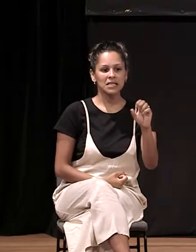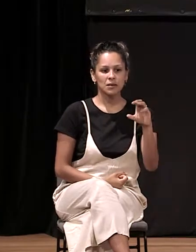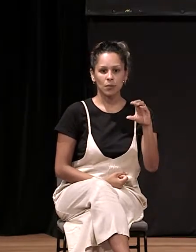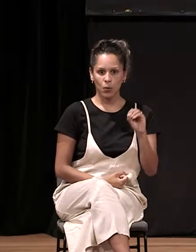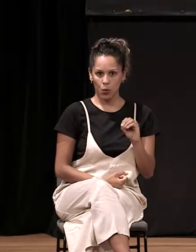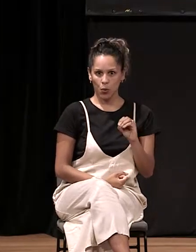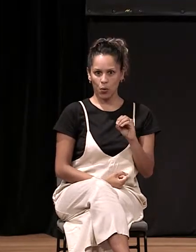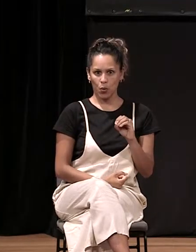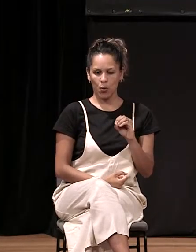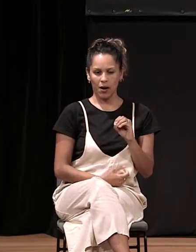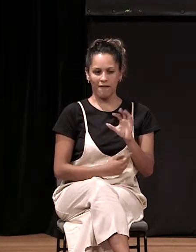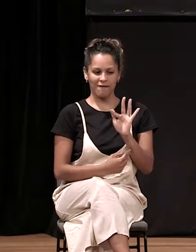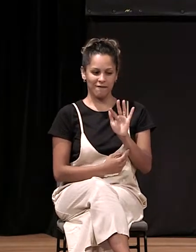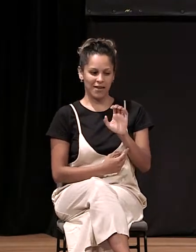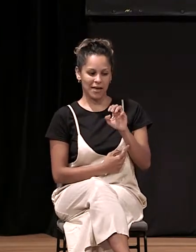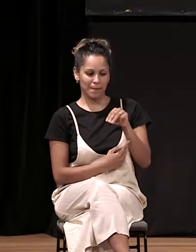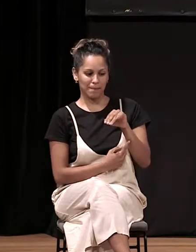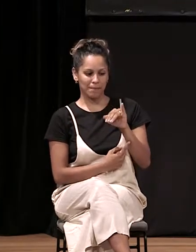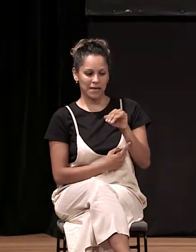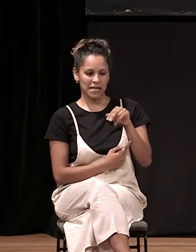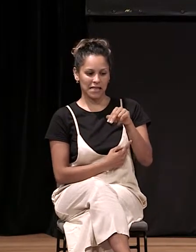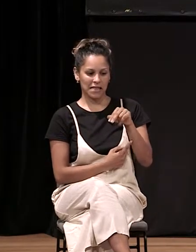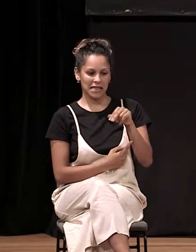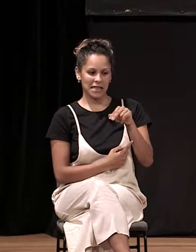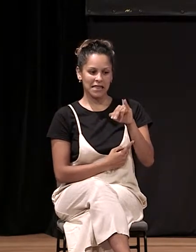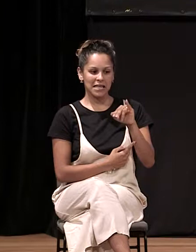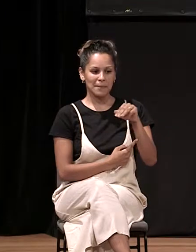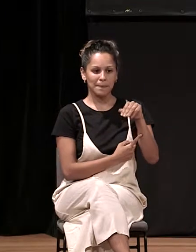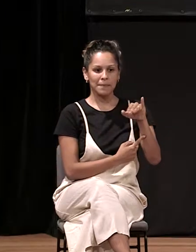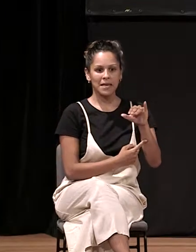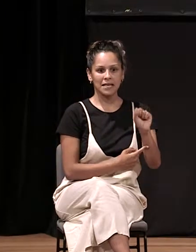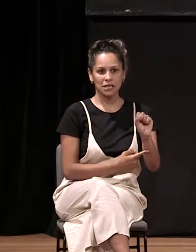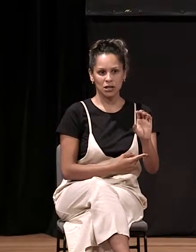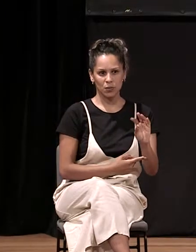é desnecessário na nossa sociedade isso, porque